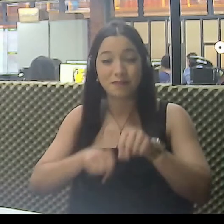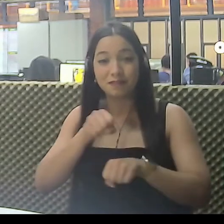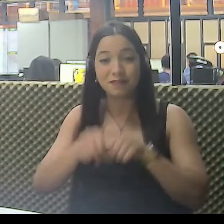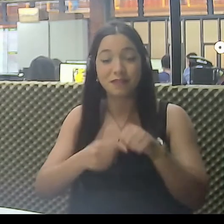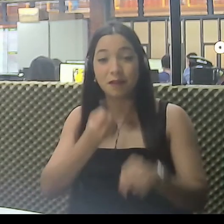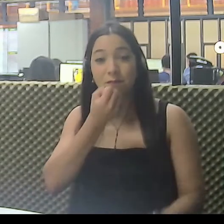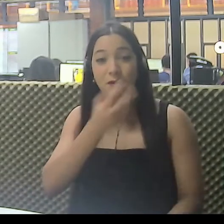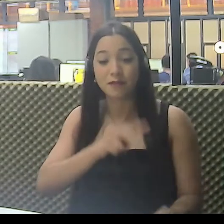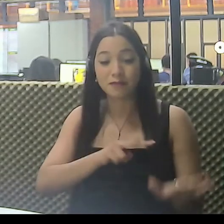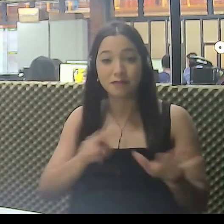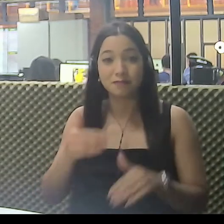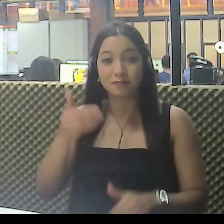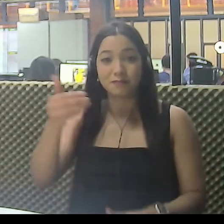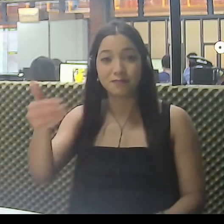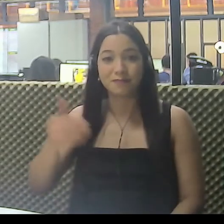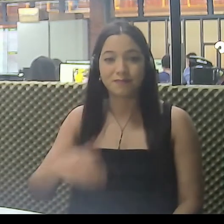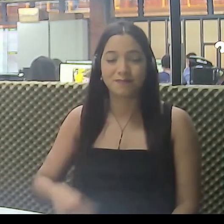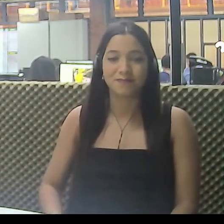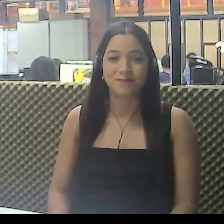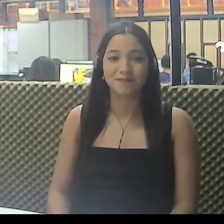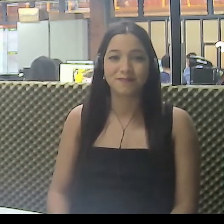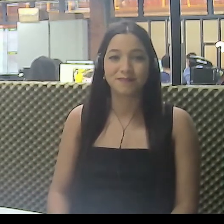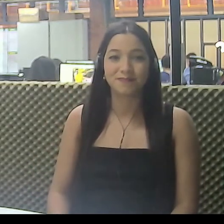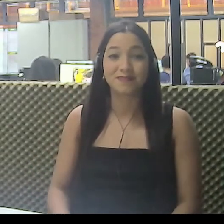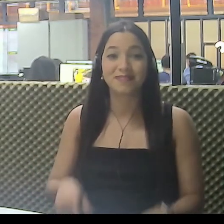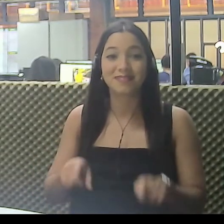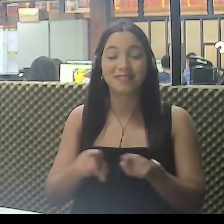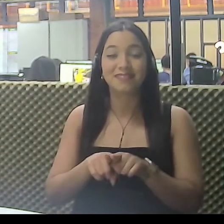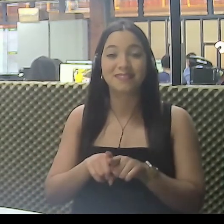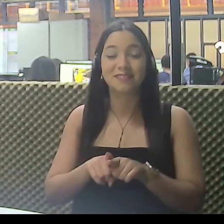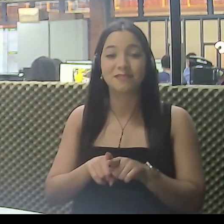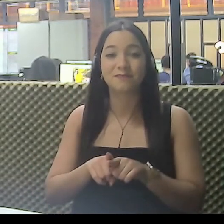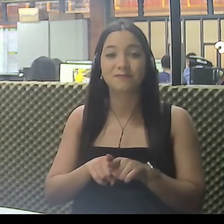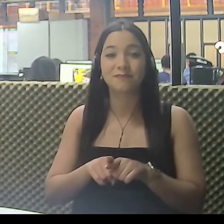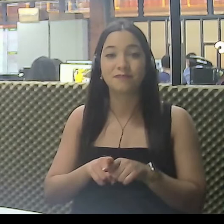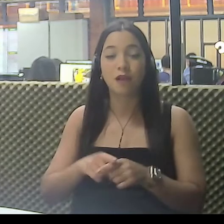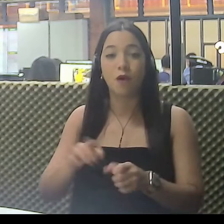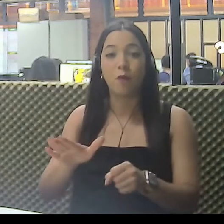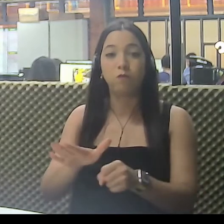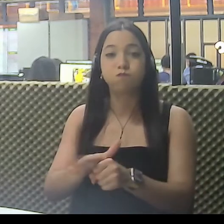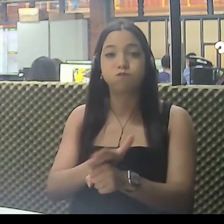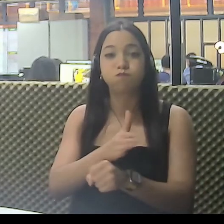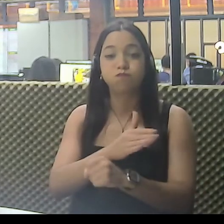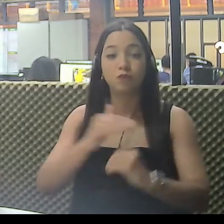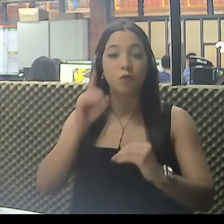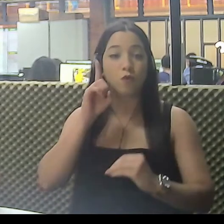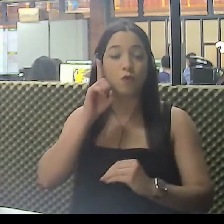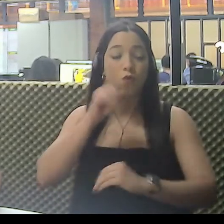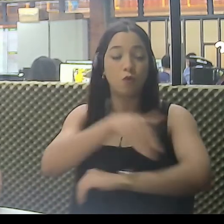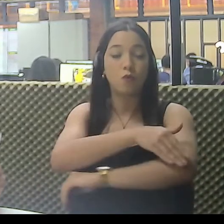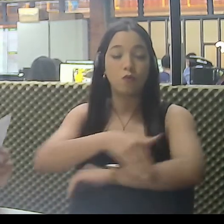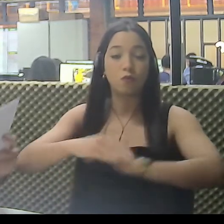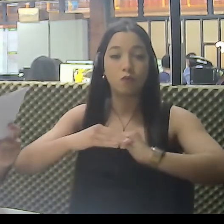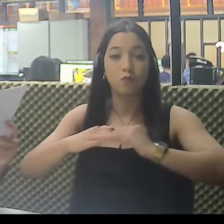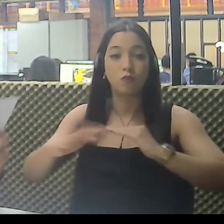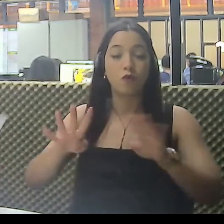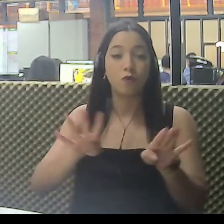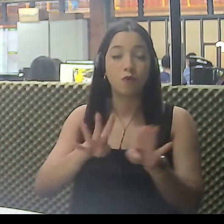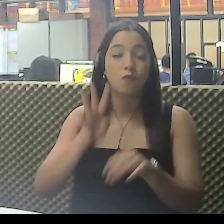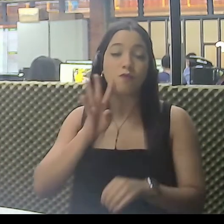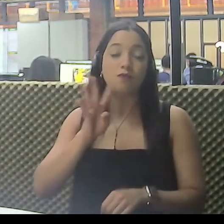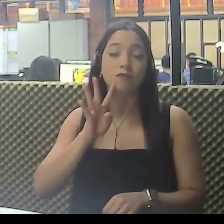da próxima semana. E ainda, Operação Tapa Buraco atende 7 bairros nesta